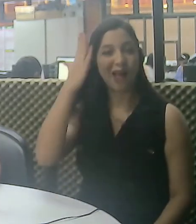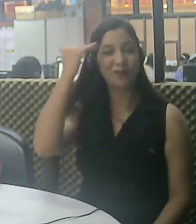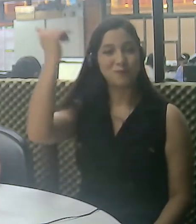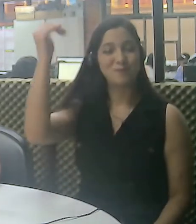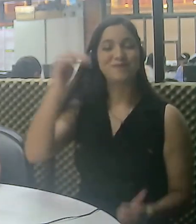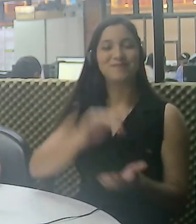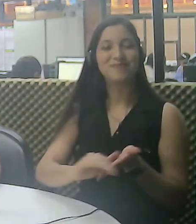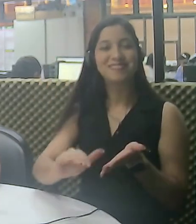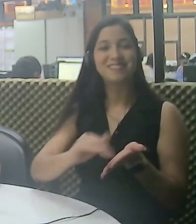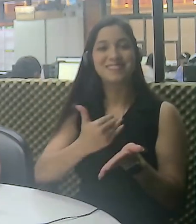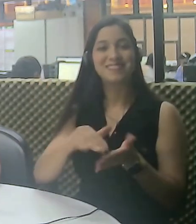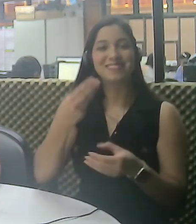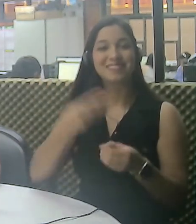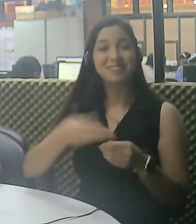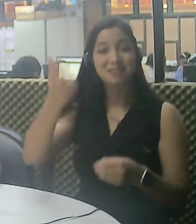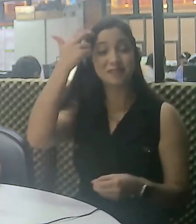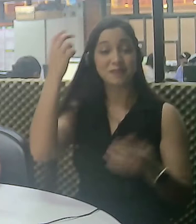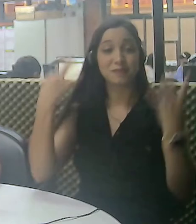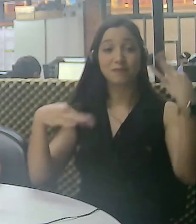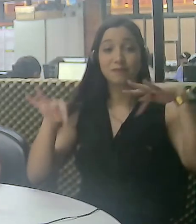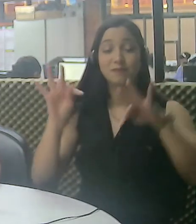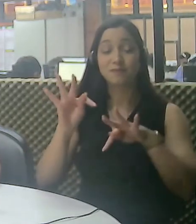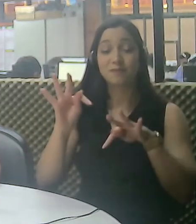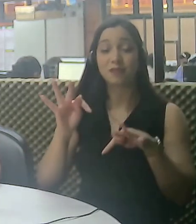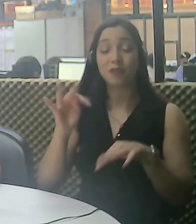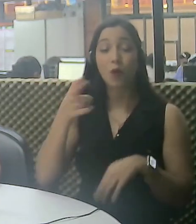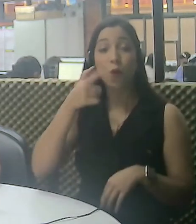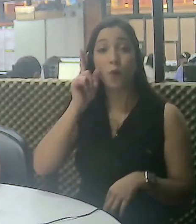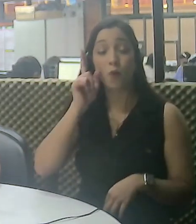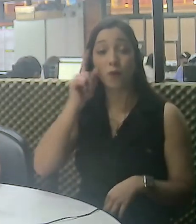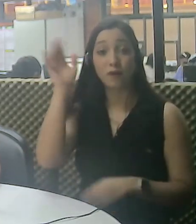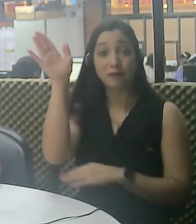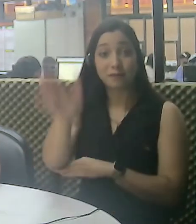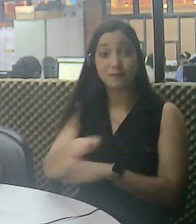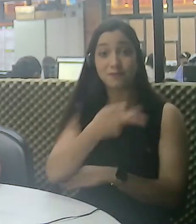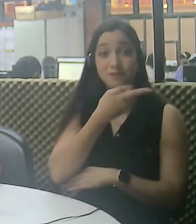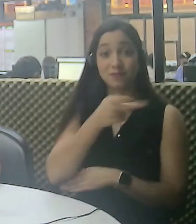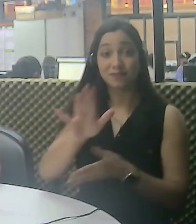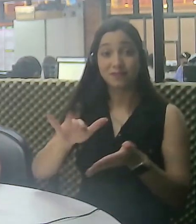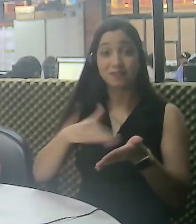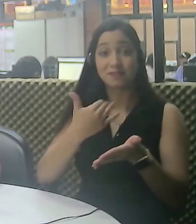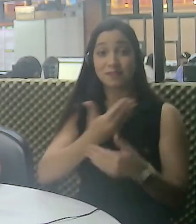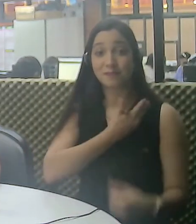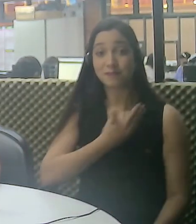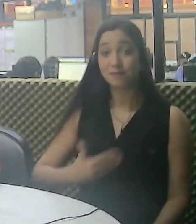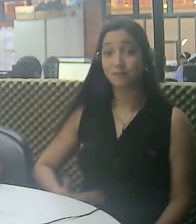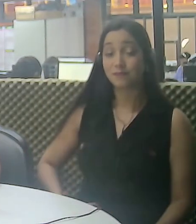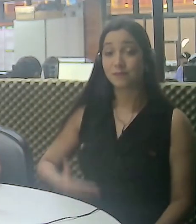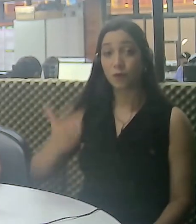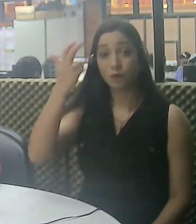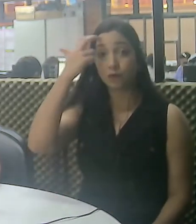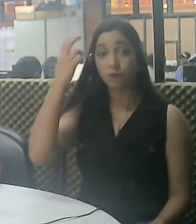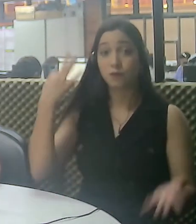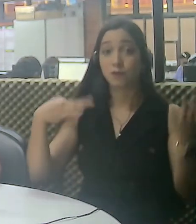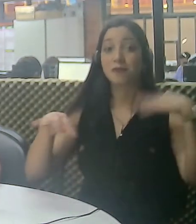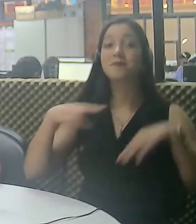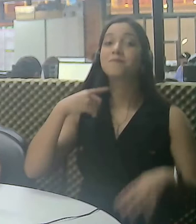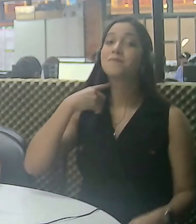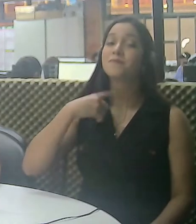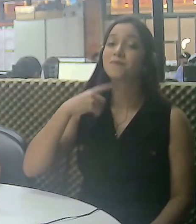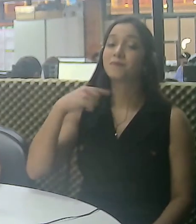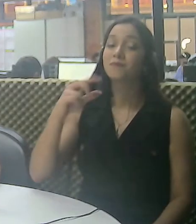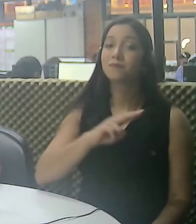A Secretaria Municipal de Cultura e Turismo recebeu na tarde de ontem a visita do secretário de Estado de Cultura e Turismo de Minas